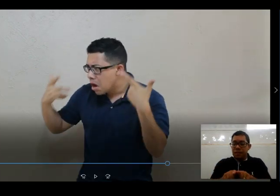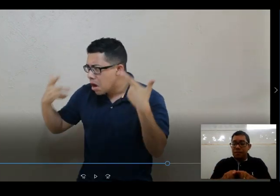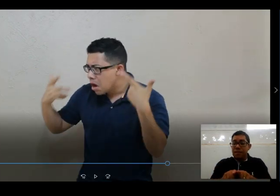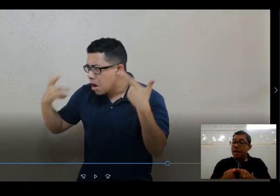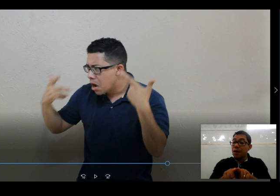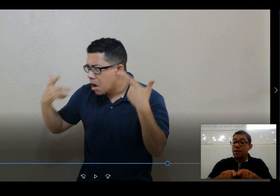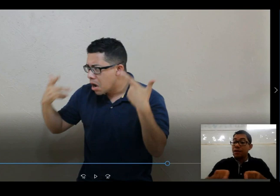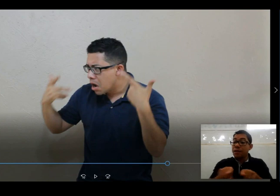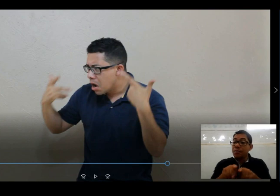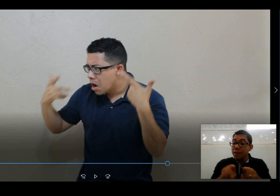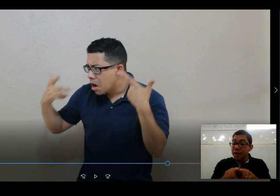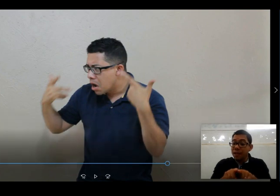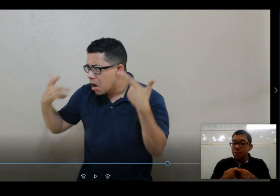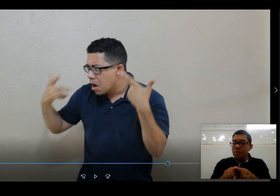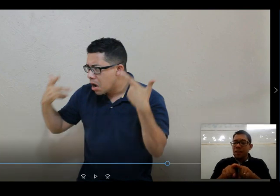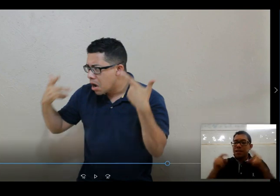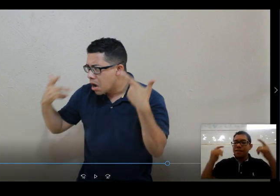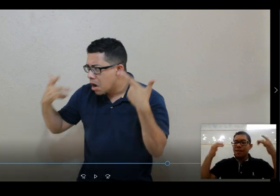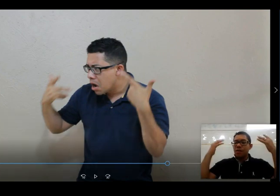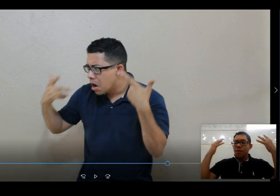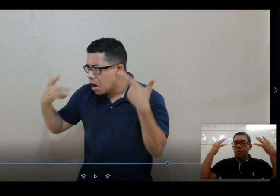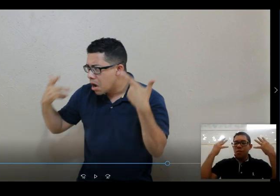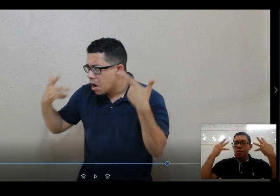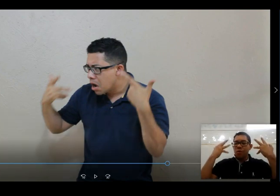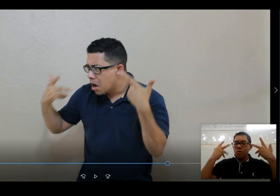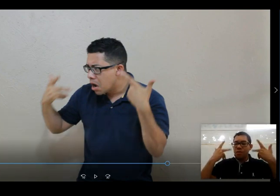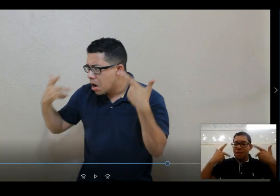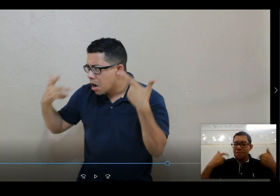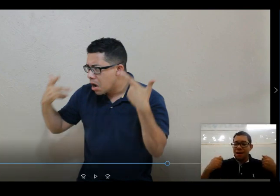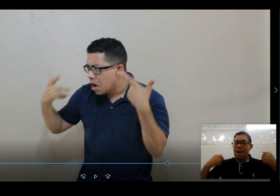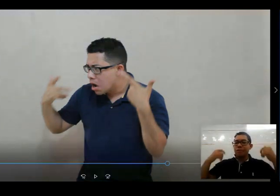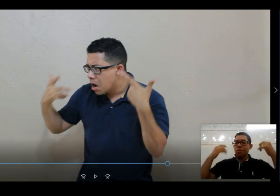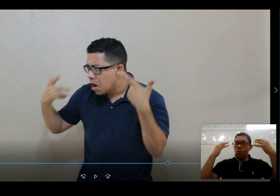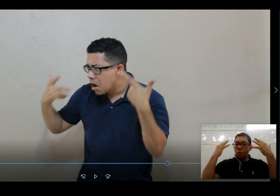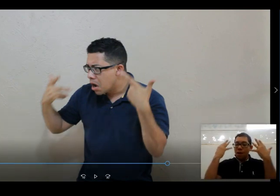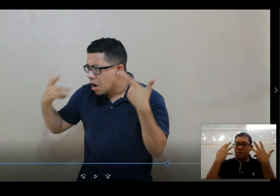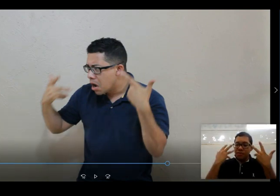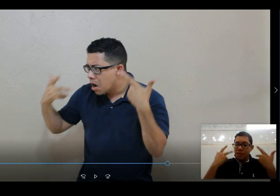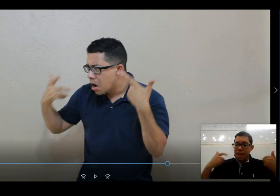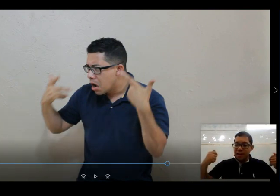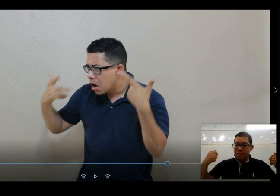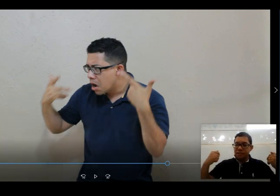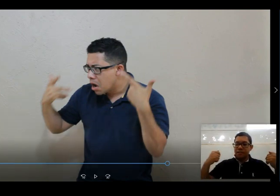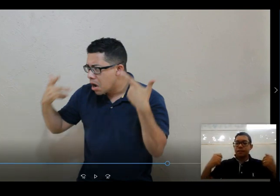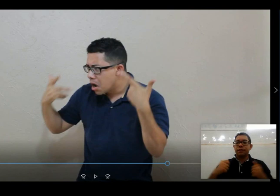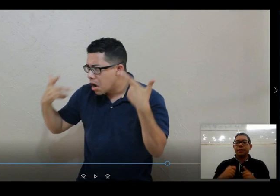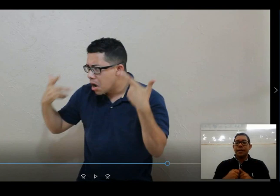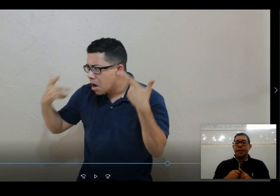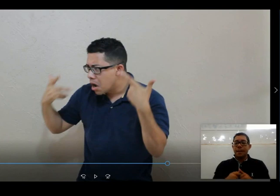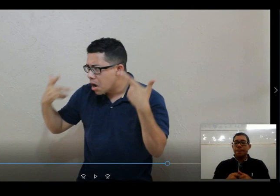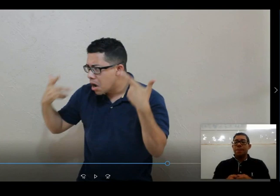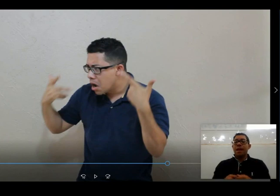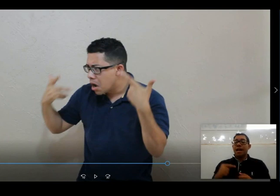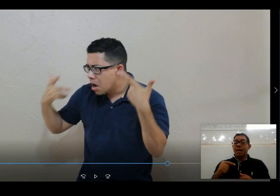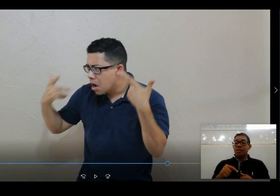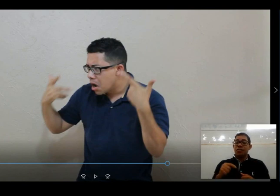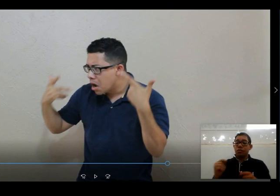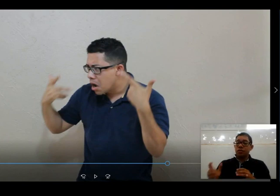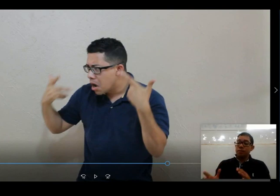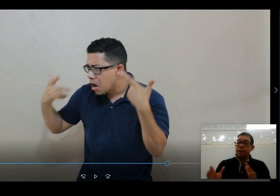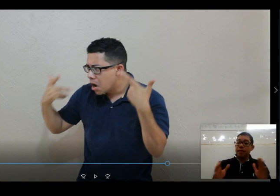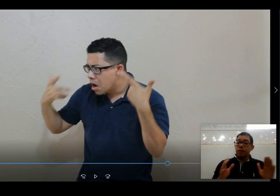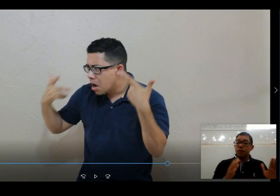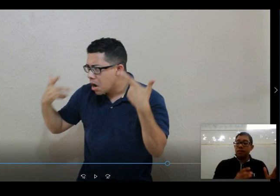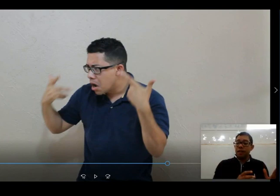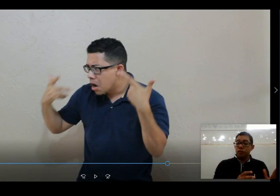Também, eu fiz esse sinal que também ele estava com os animais ou com as feras, né? Além de